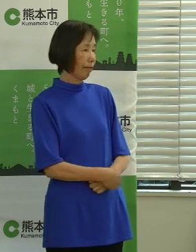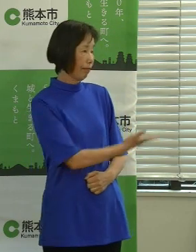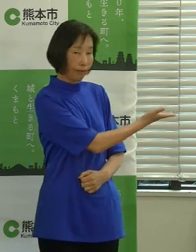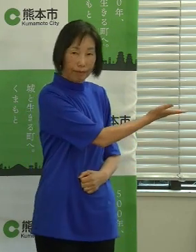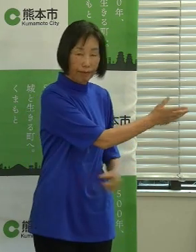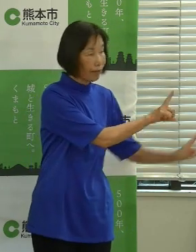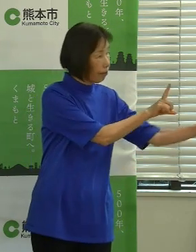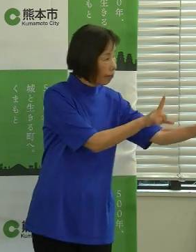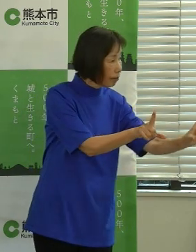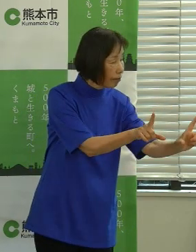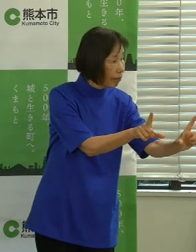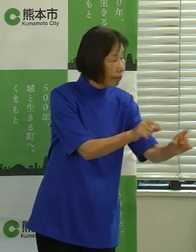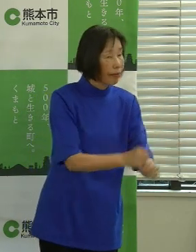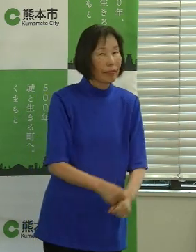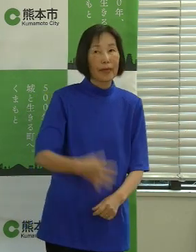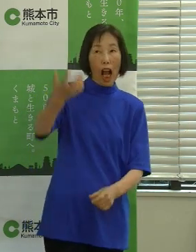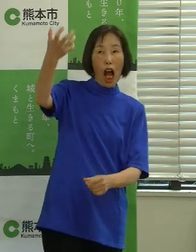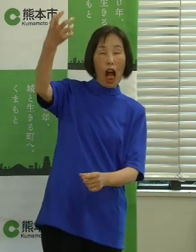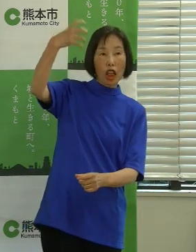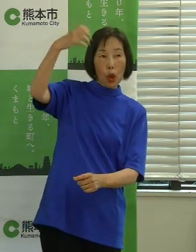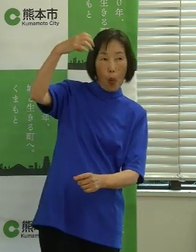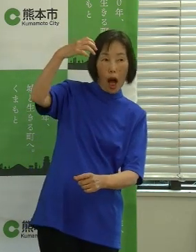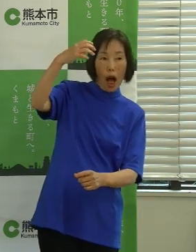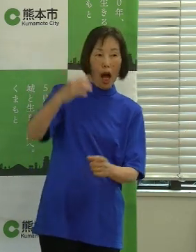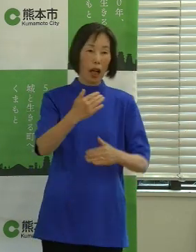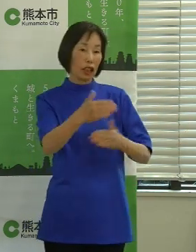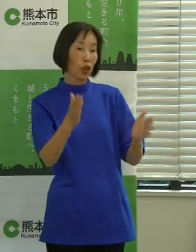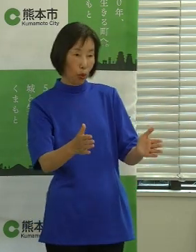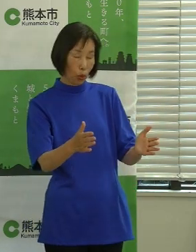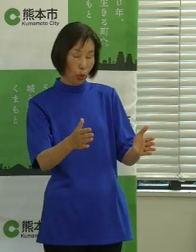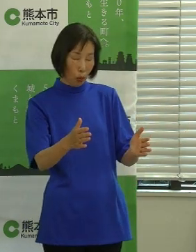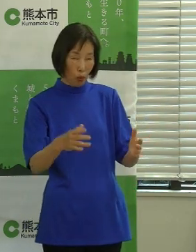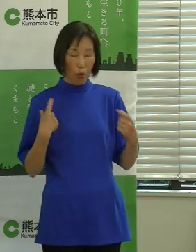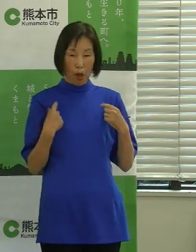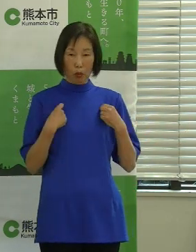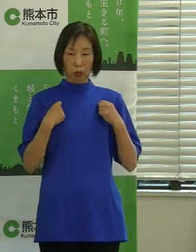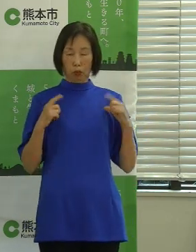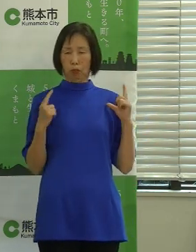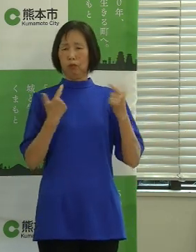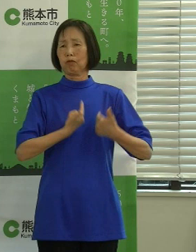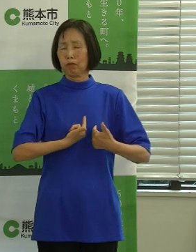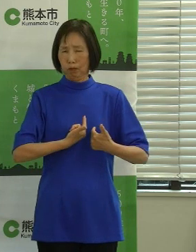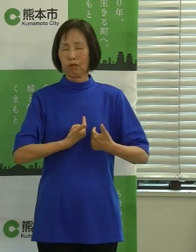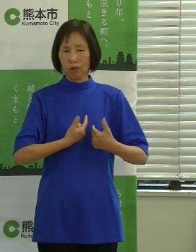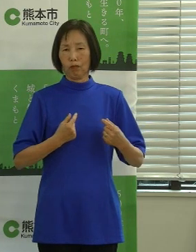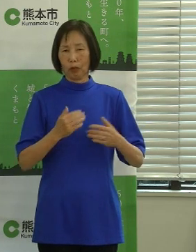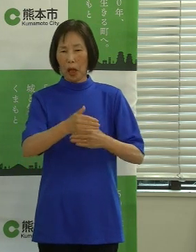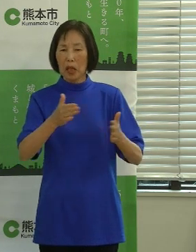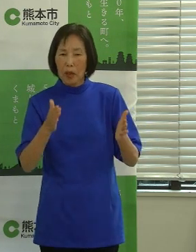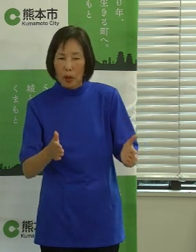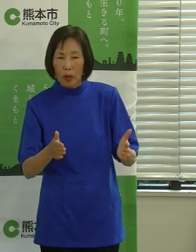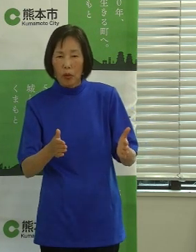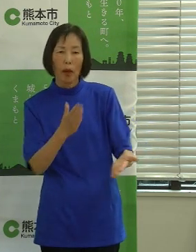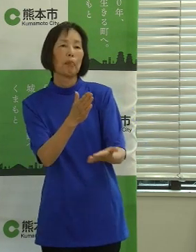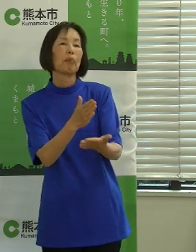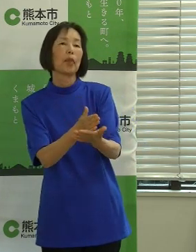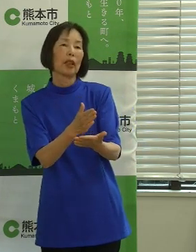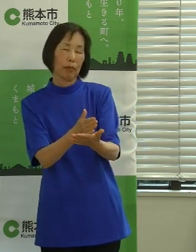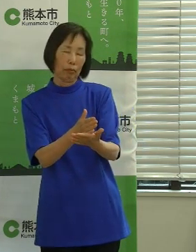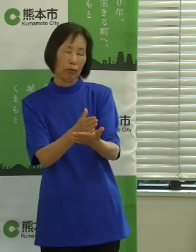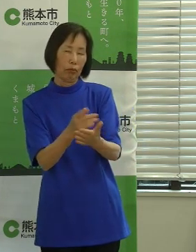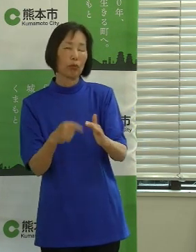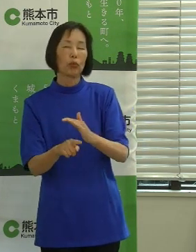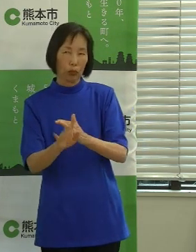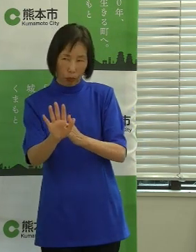分かりますか。シャワー室、更衣室、そういったところの密になっている部分の使用を控えるためにそこは避けております。